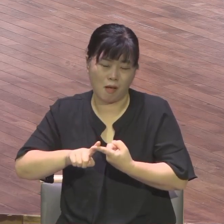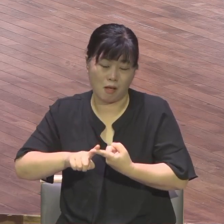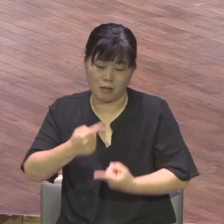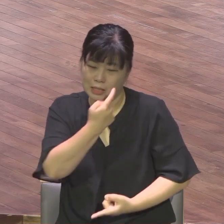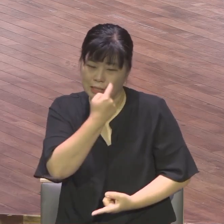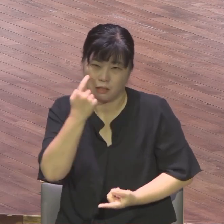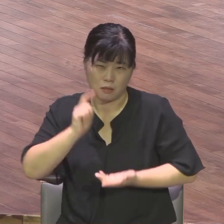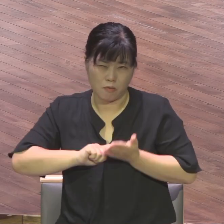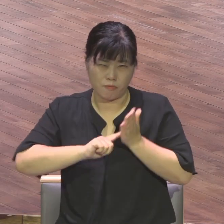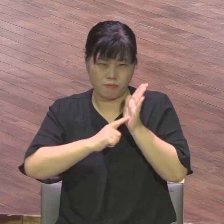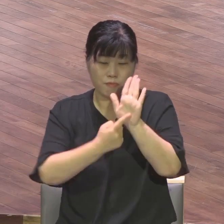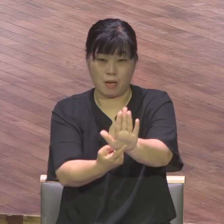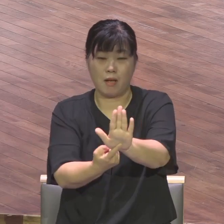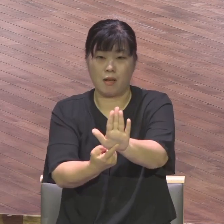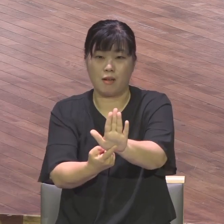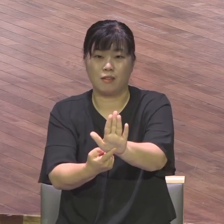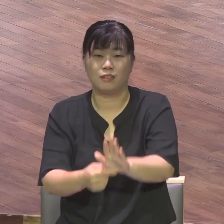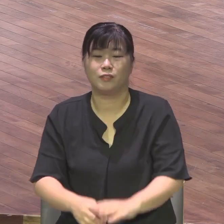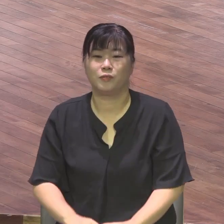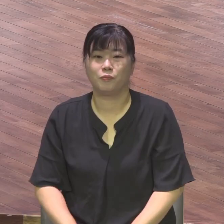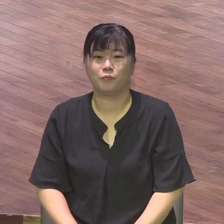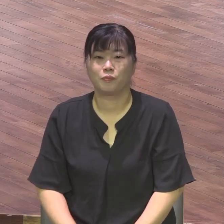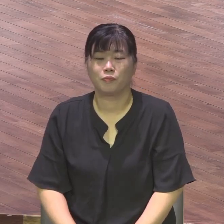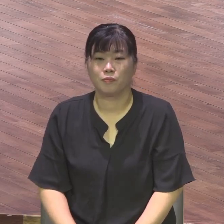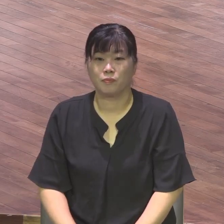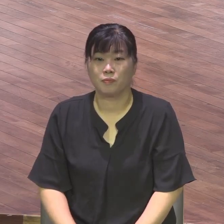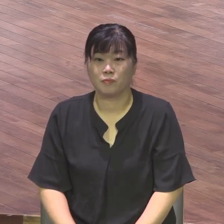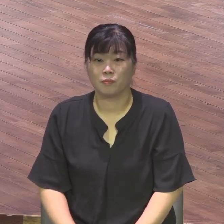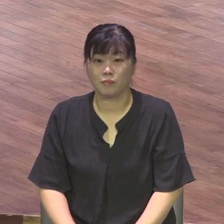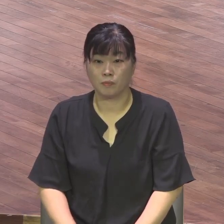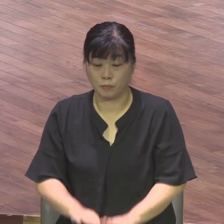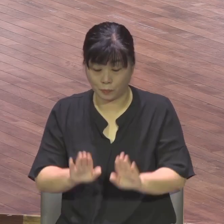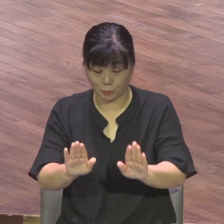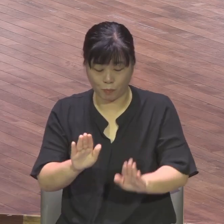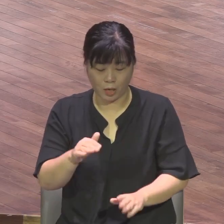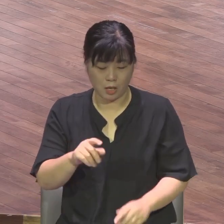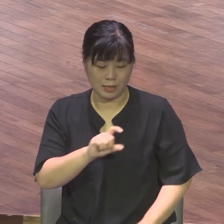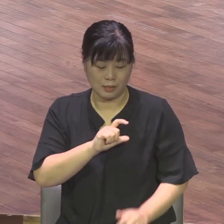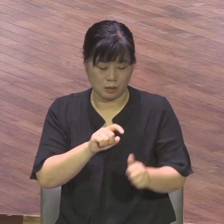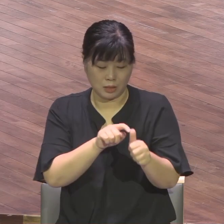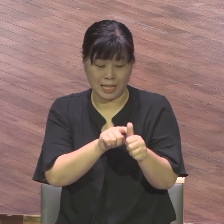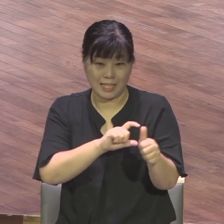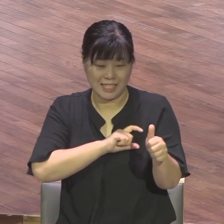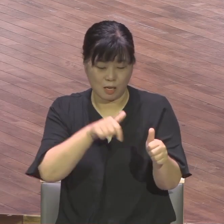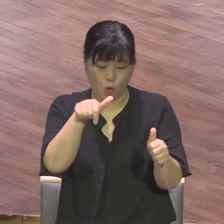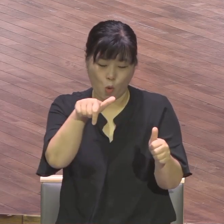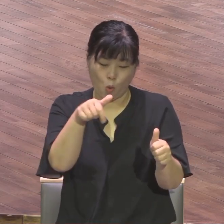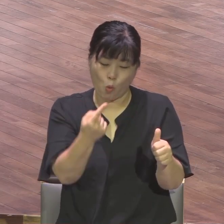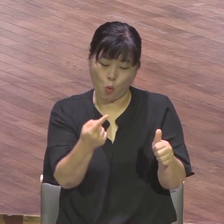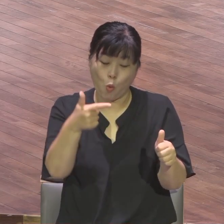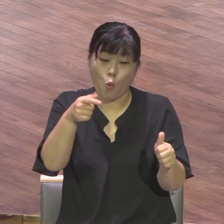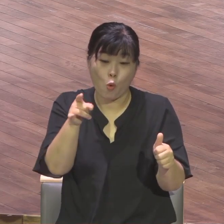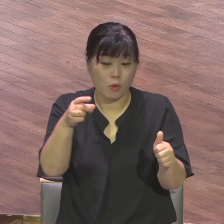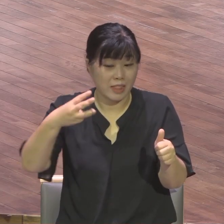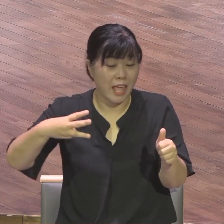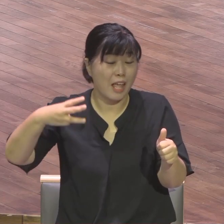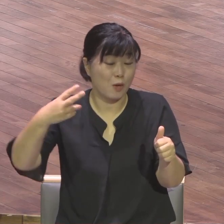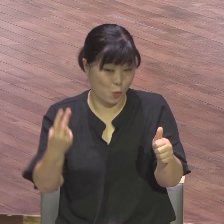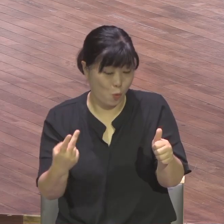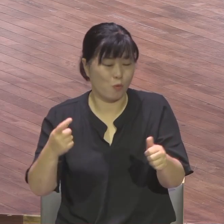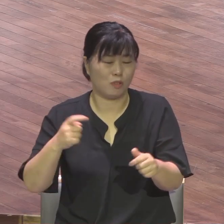증거를 하였습니다. 그러니까 이 고넬료와 그 온 가족이 이 온 가족이